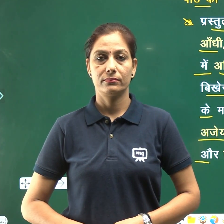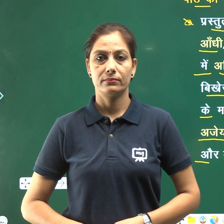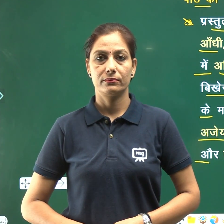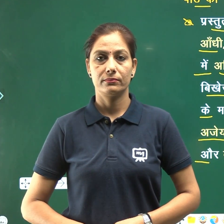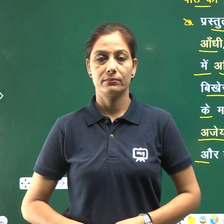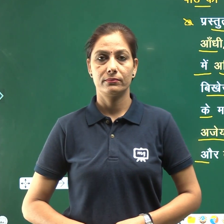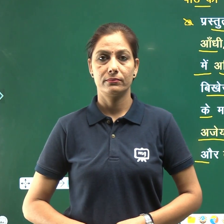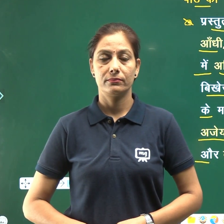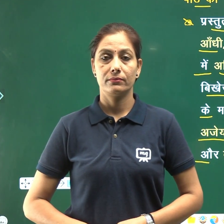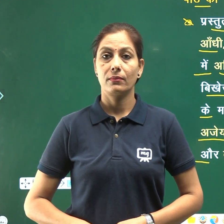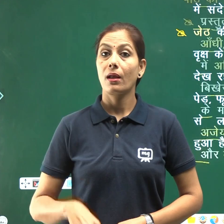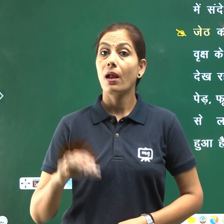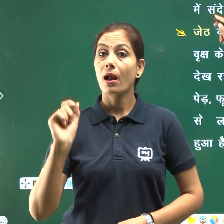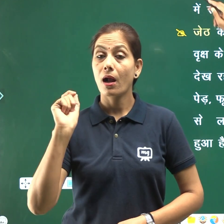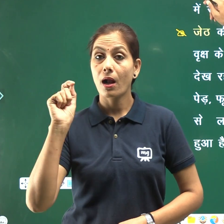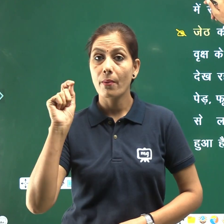कर्तव्यशील बने रहने के